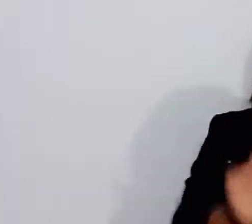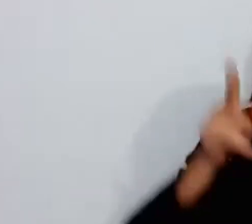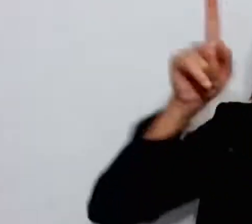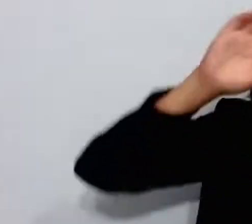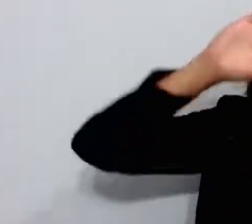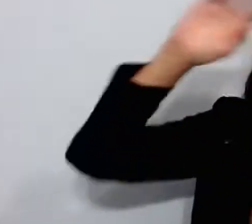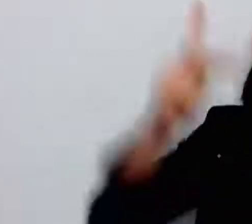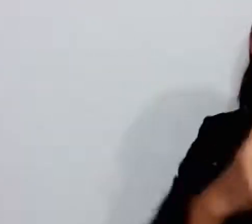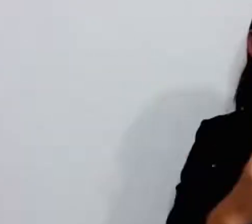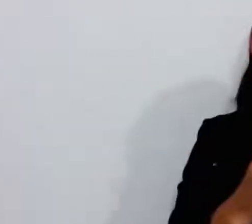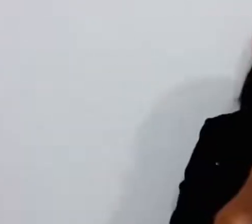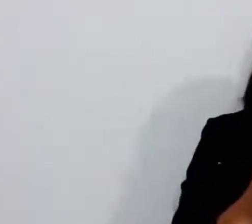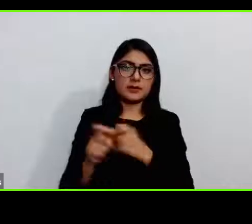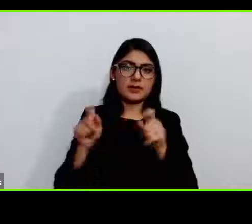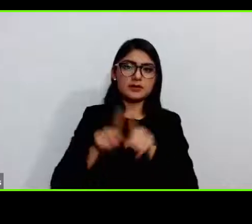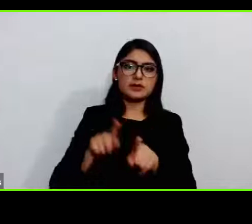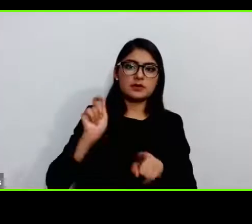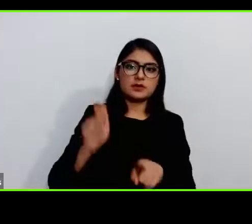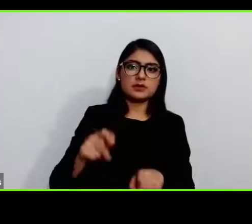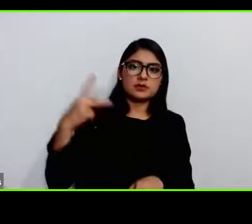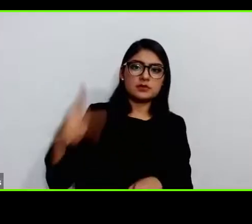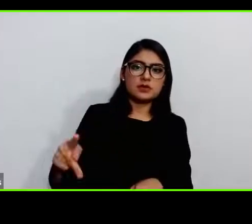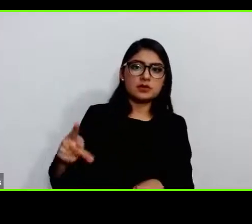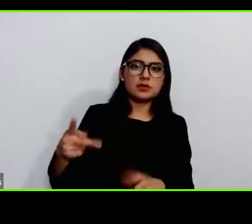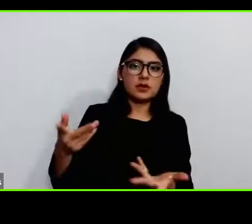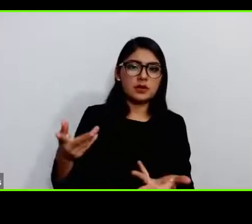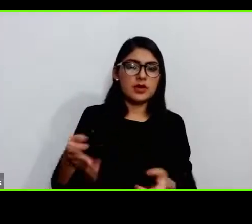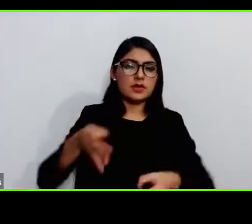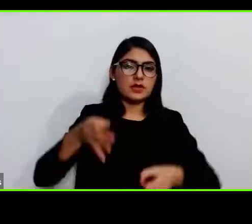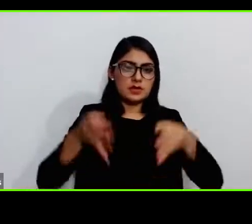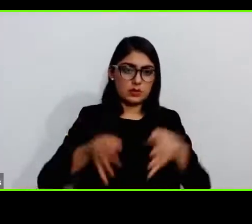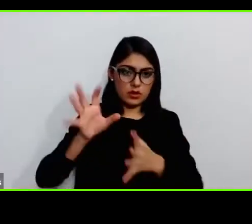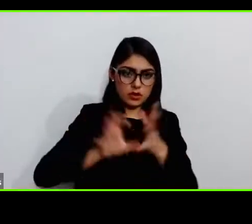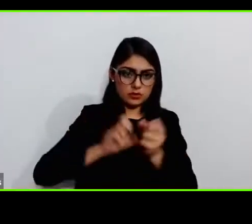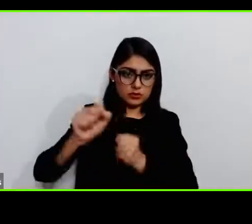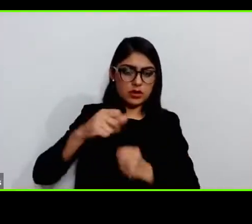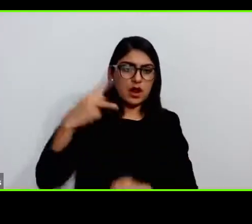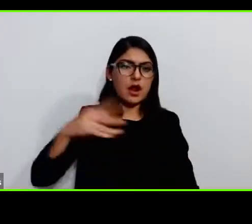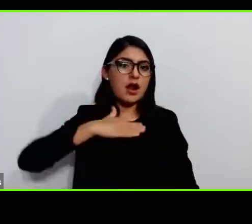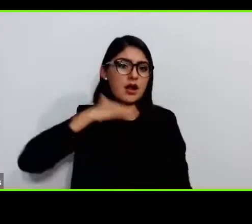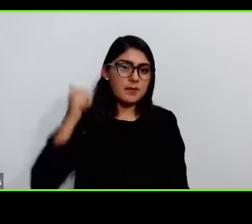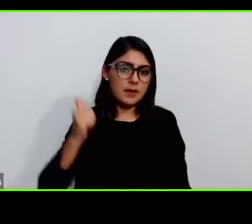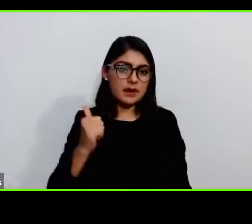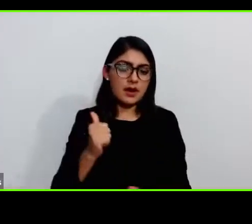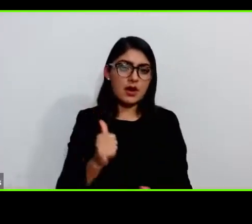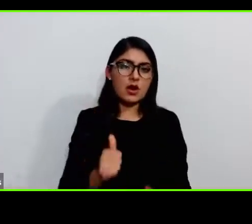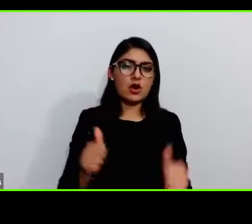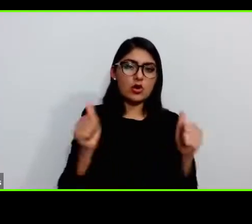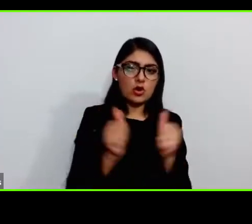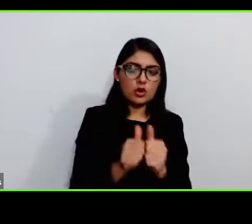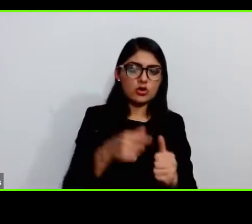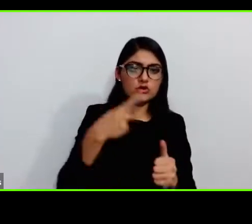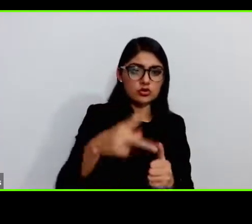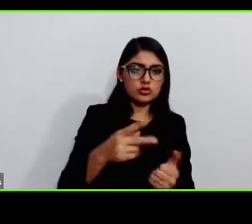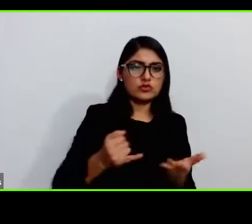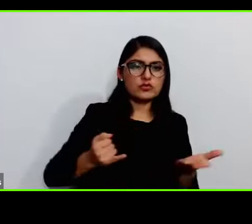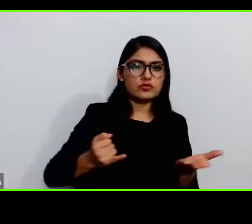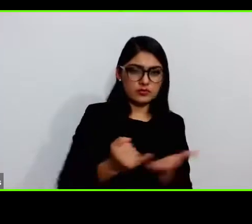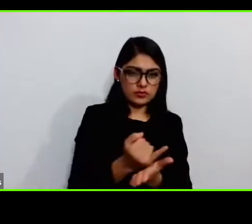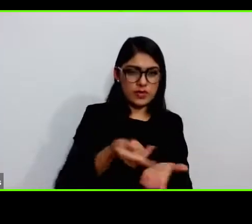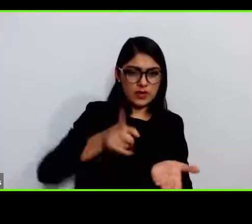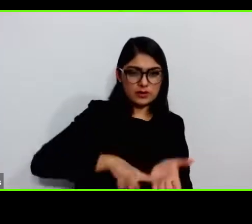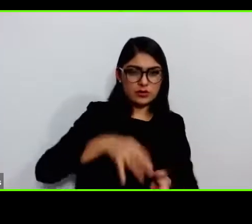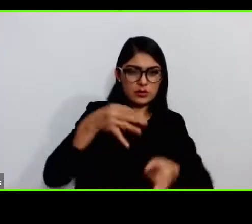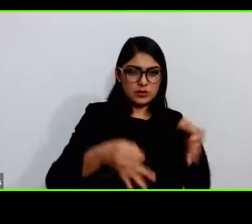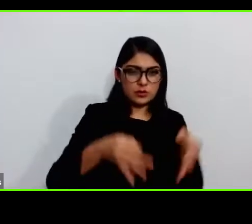ejemplo, la objeción que puso en su momento el Tribunal Constitucional Alemán frente al desarrollo que estaba llevando a cabo el Tribunal